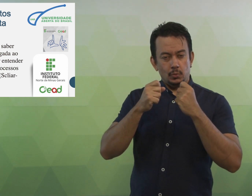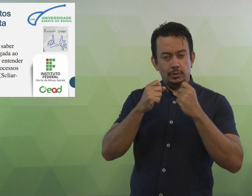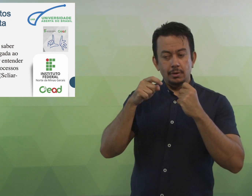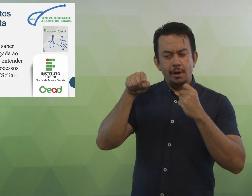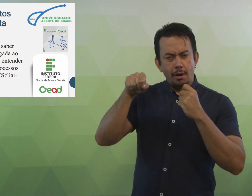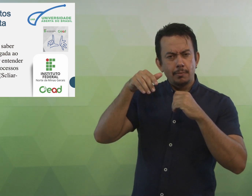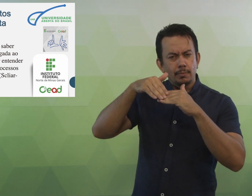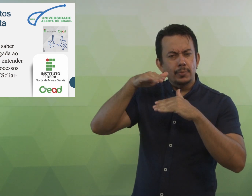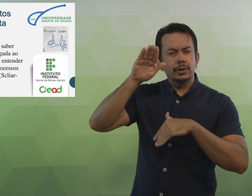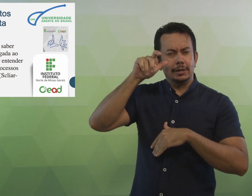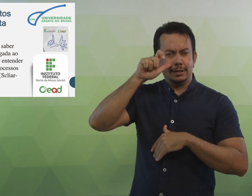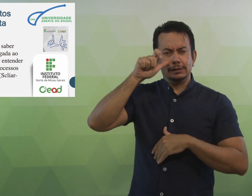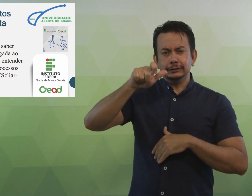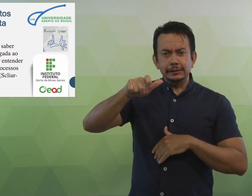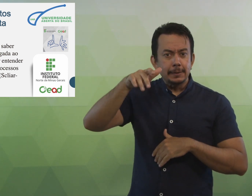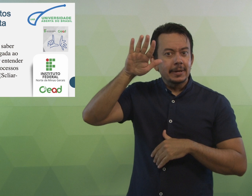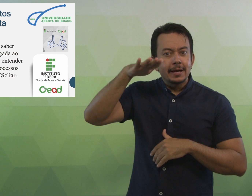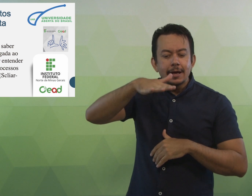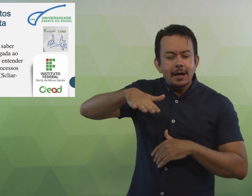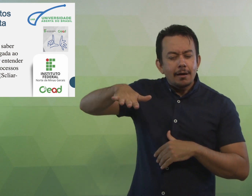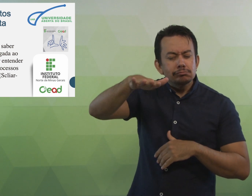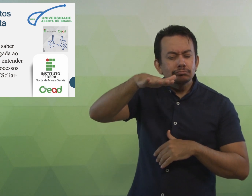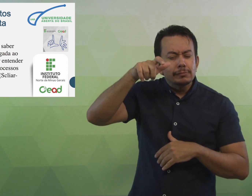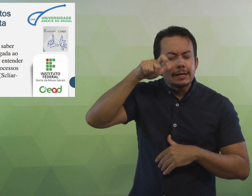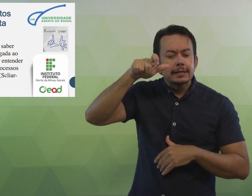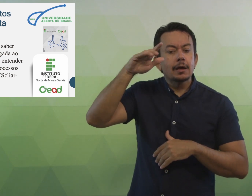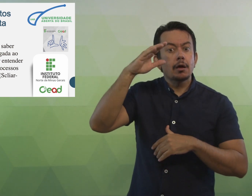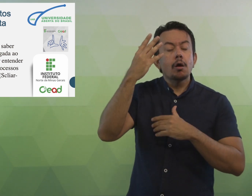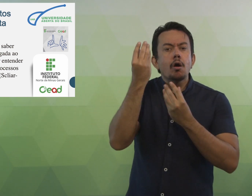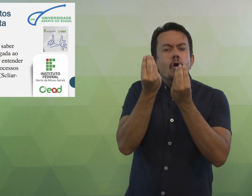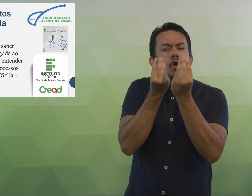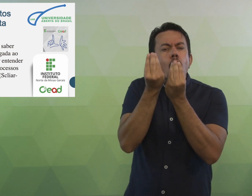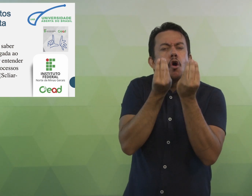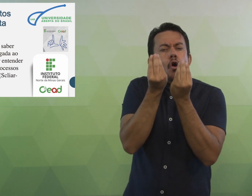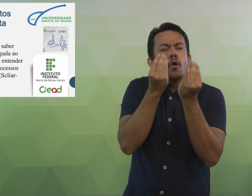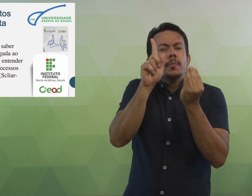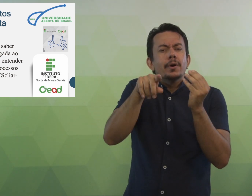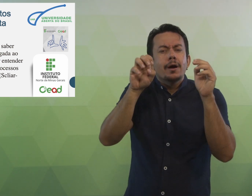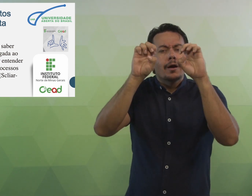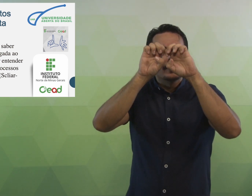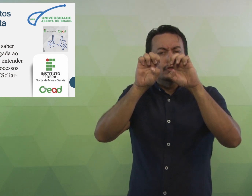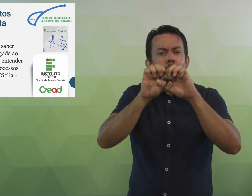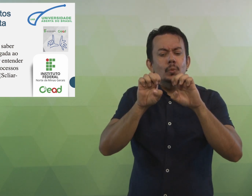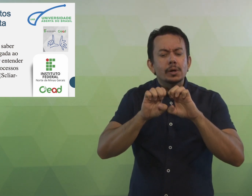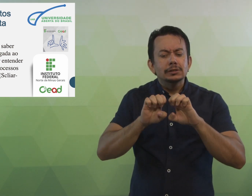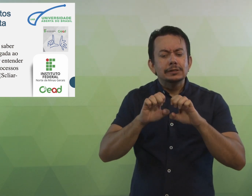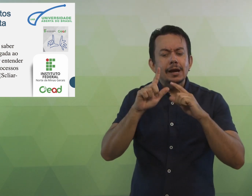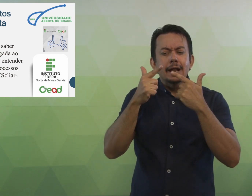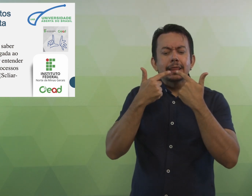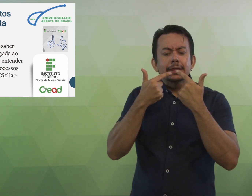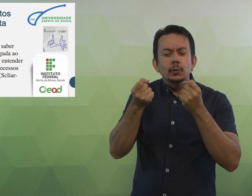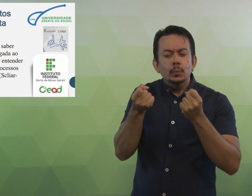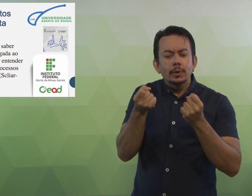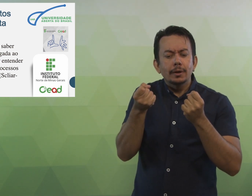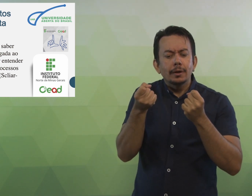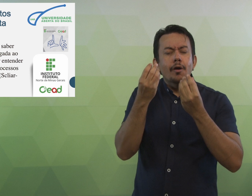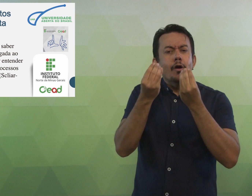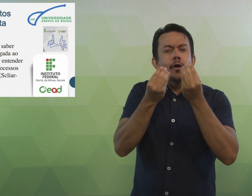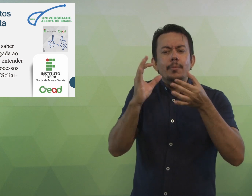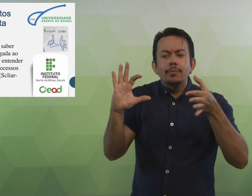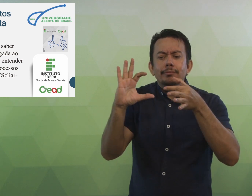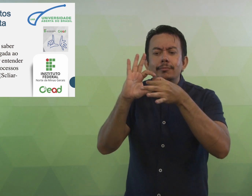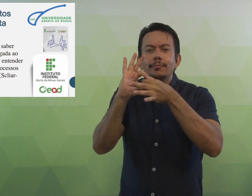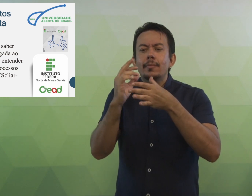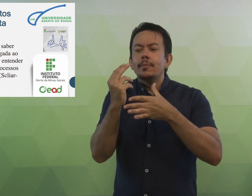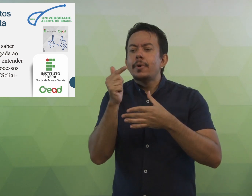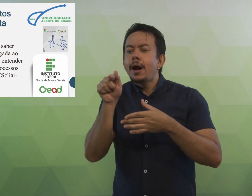Então, a psicolinguística, ela busca entender qual a estrutura linguística, como que